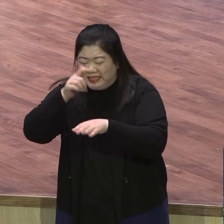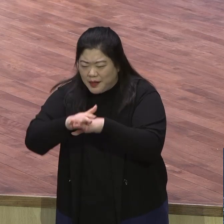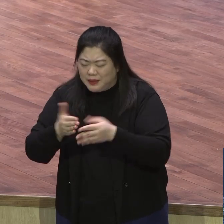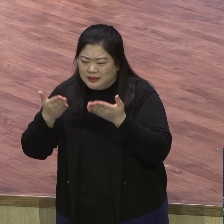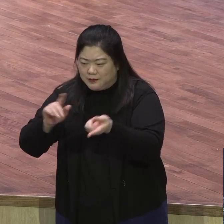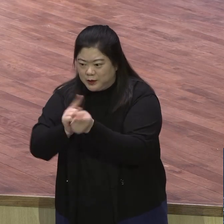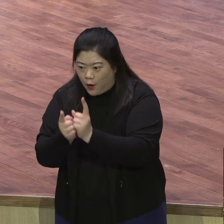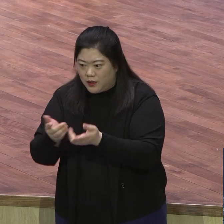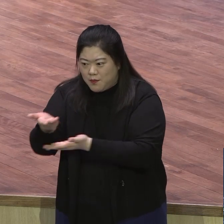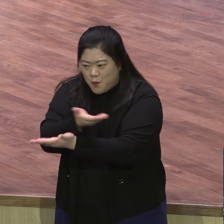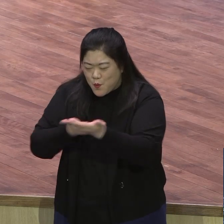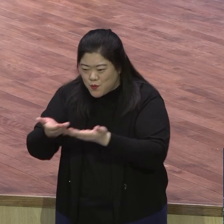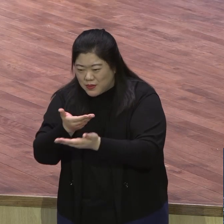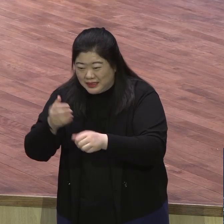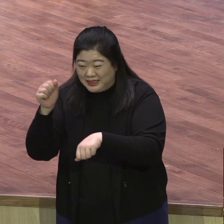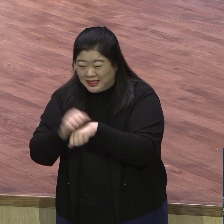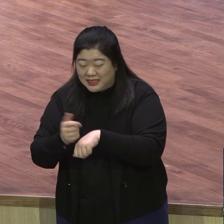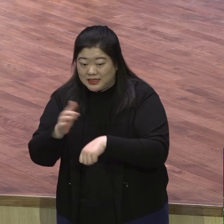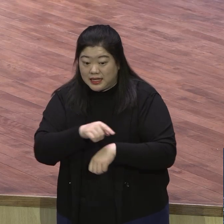기어들어요. 이간시키